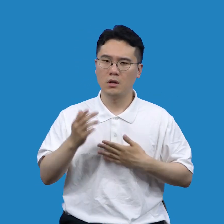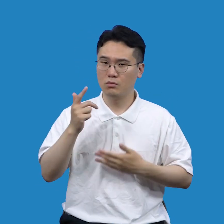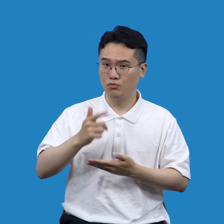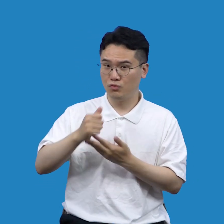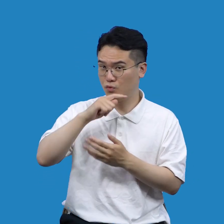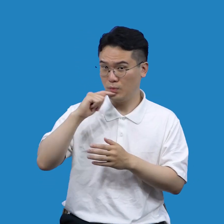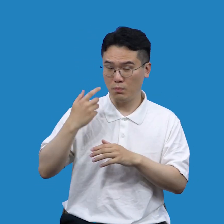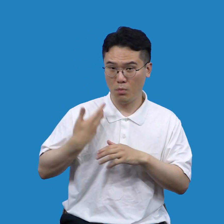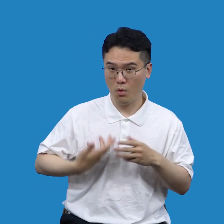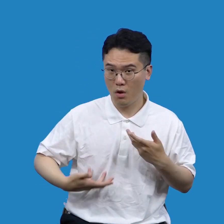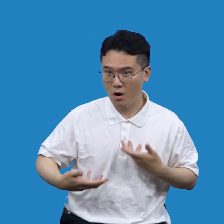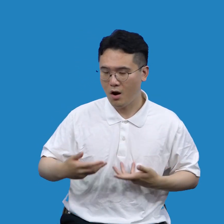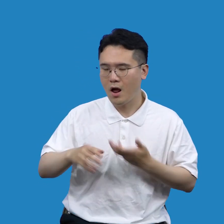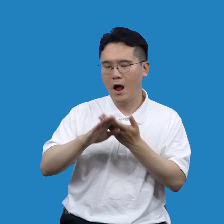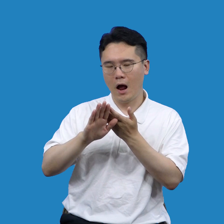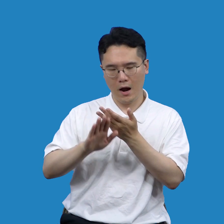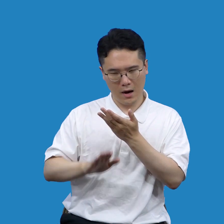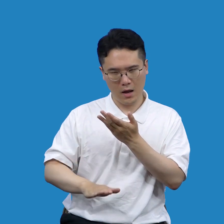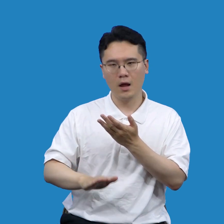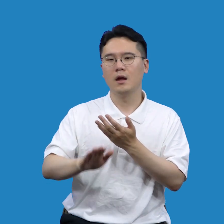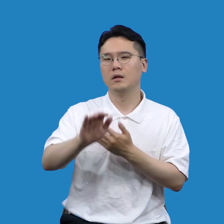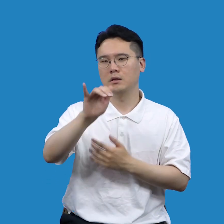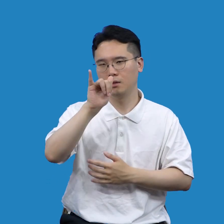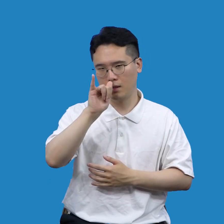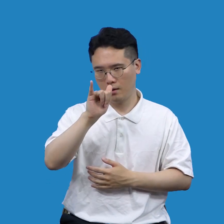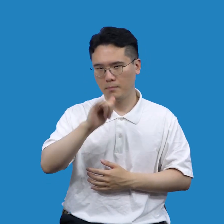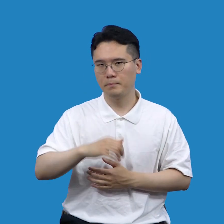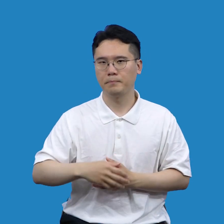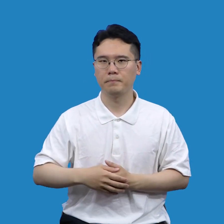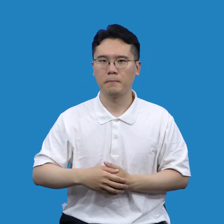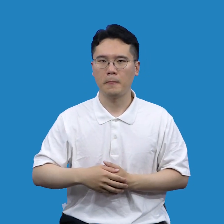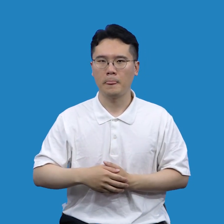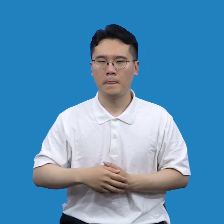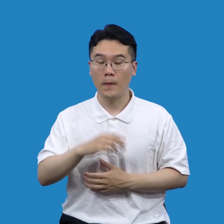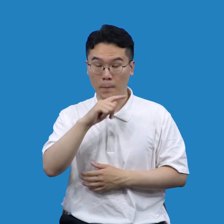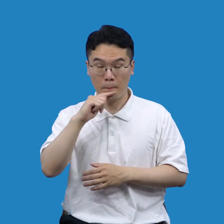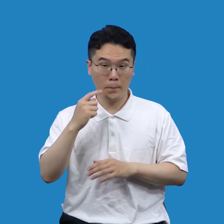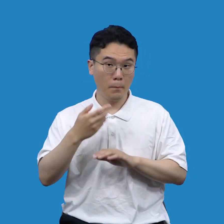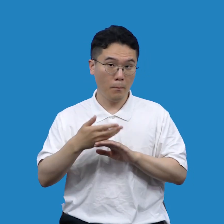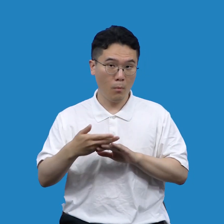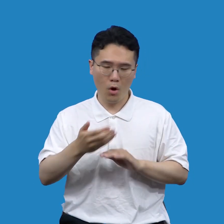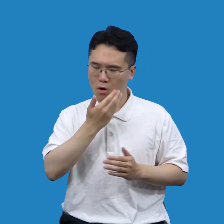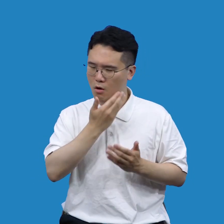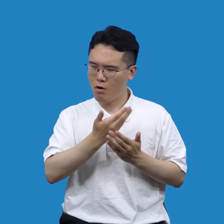보혈 아래 있네. 보혈 아래 있네.